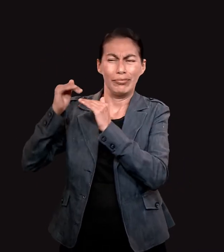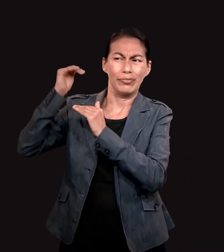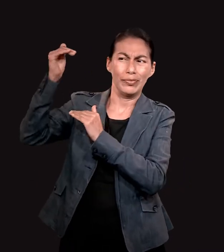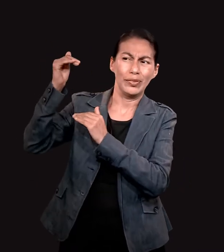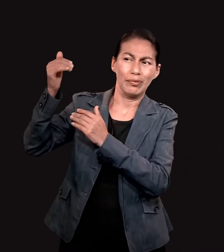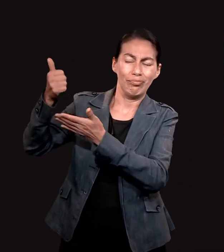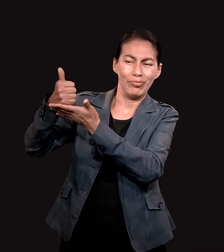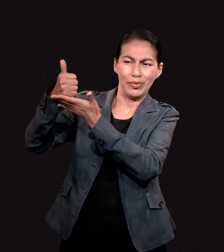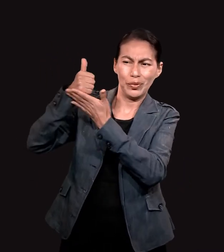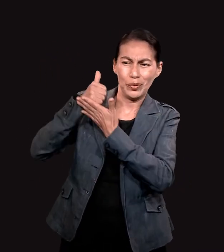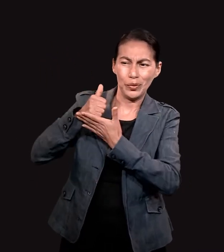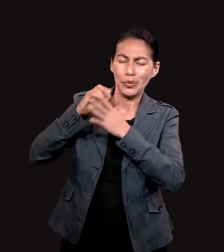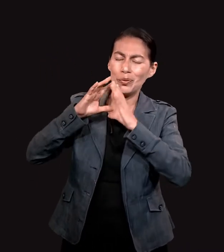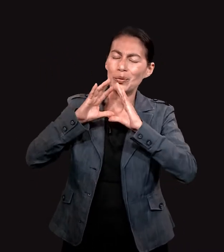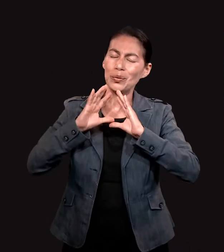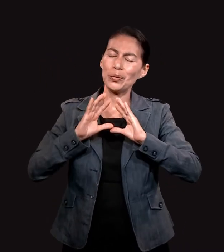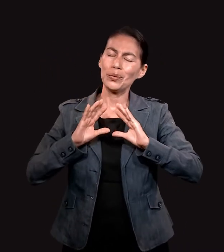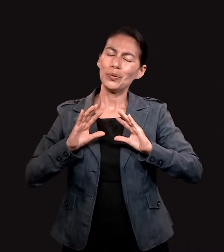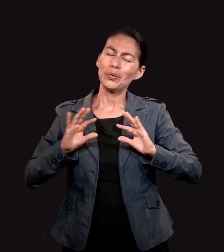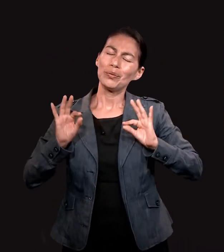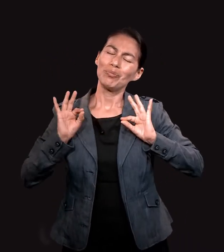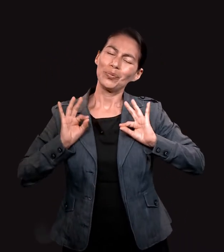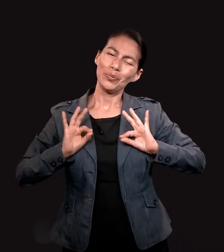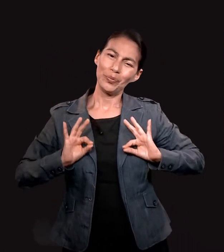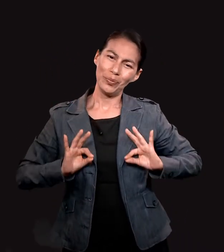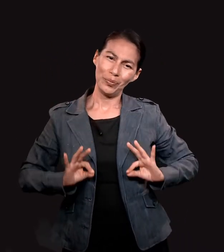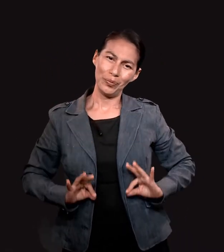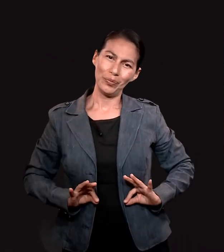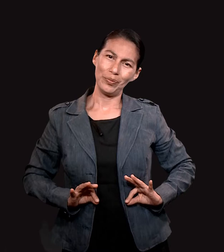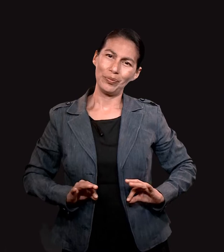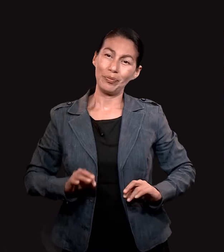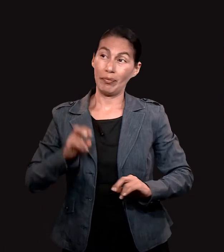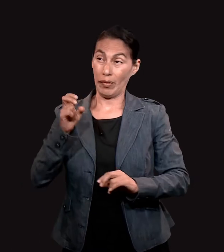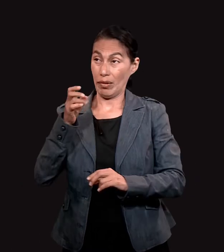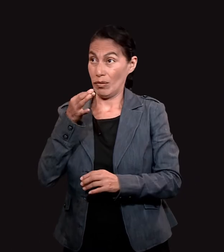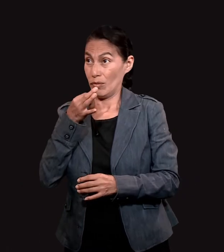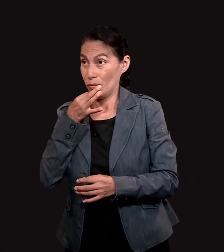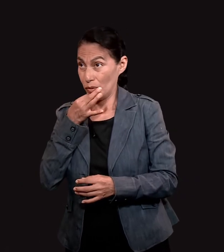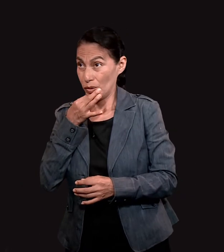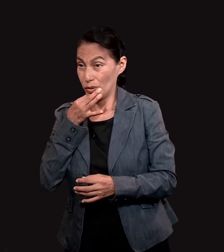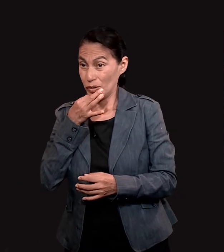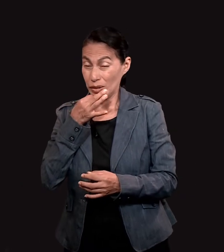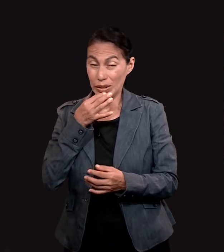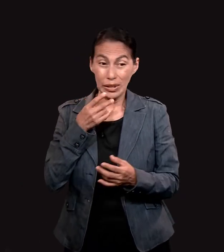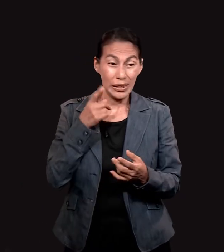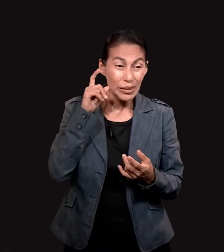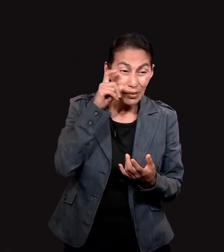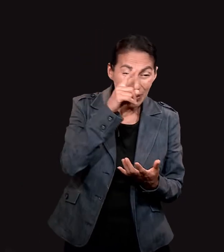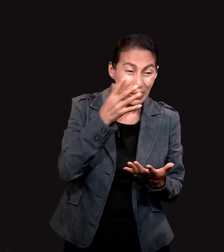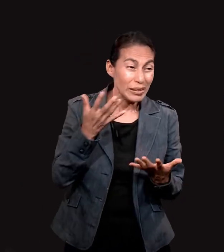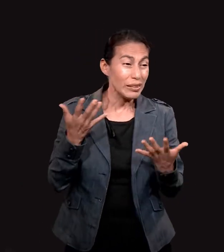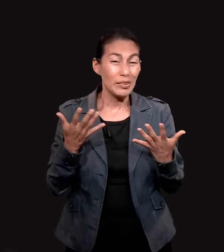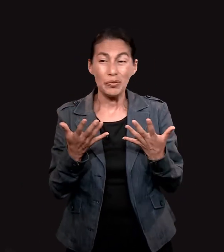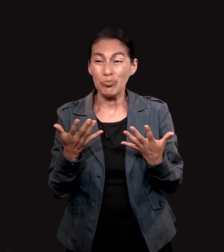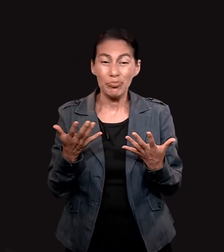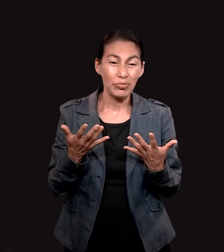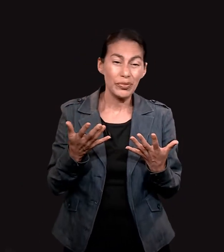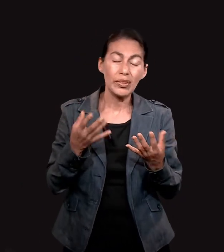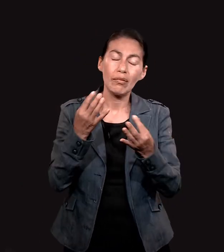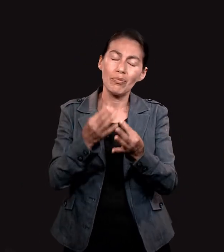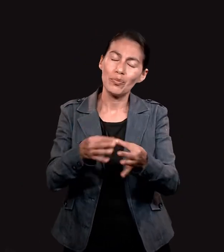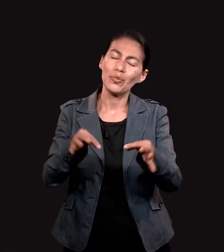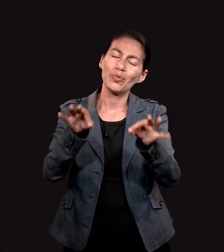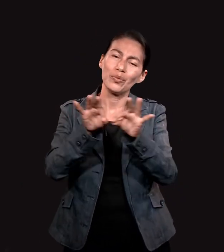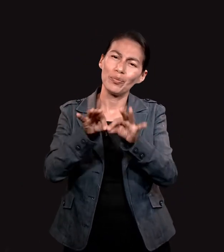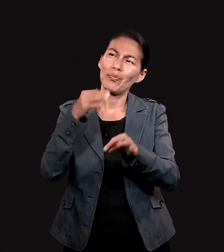Y se puede sentir como uno se siente más tranquilo. Y en esos momentos de incertidumbre